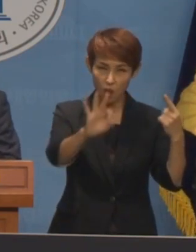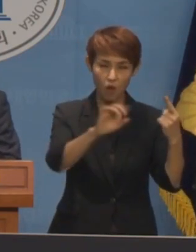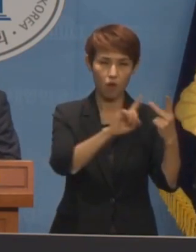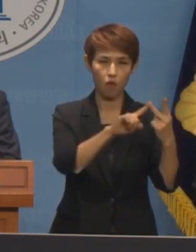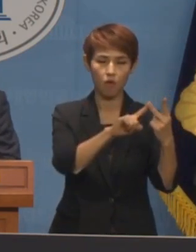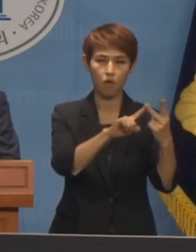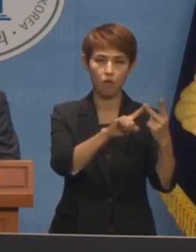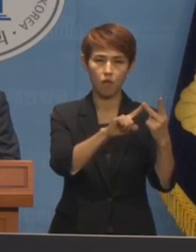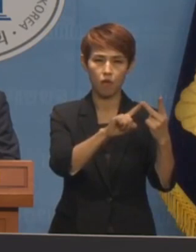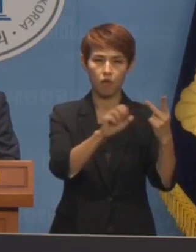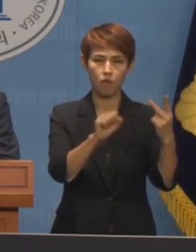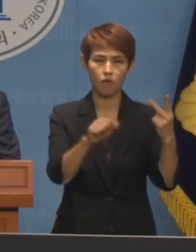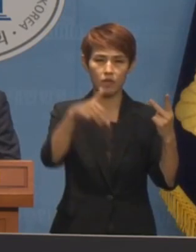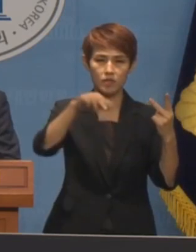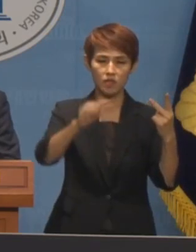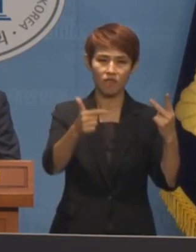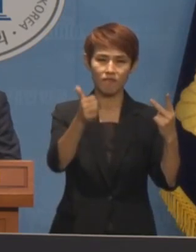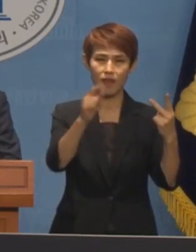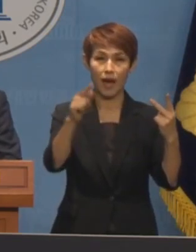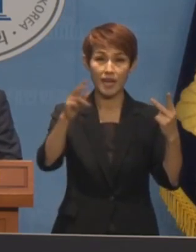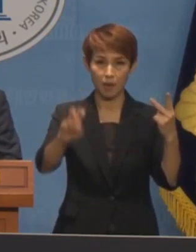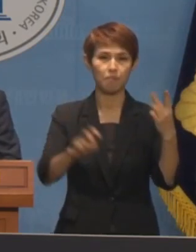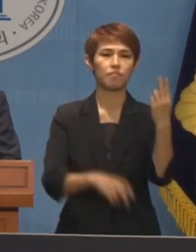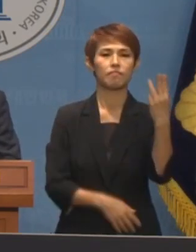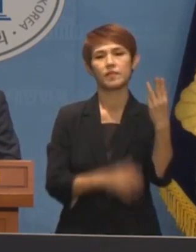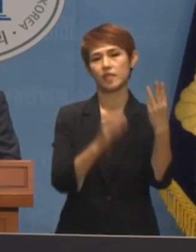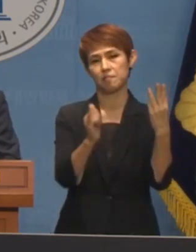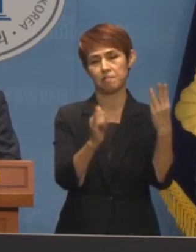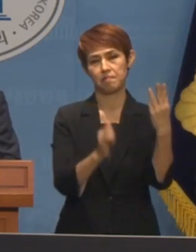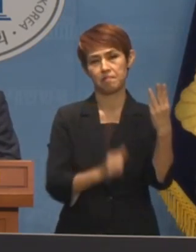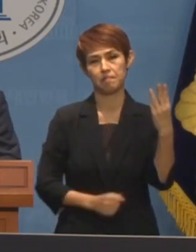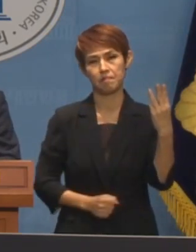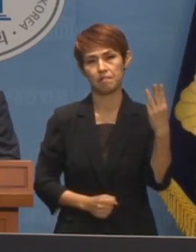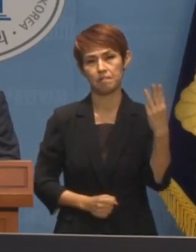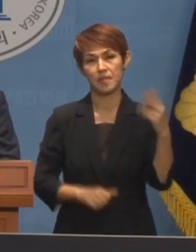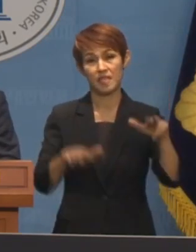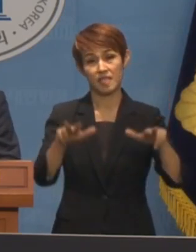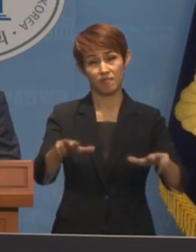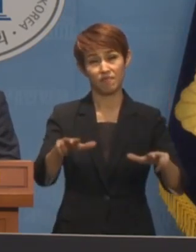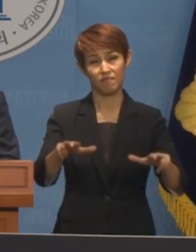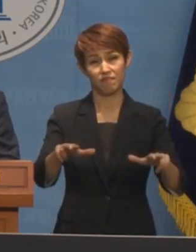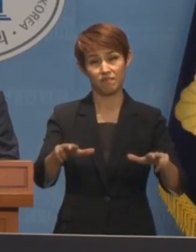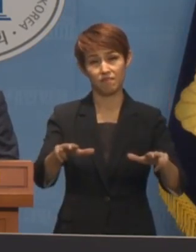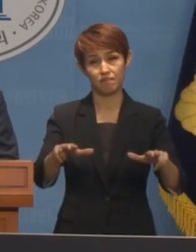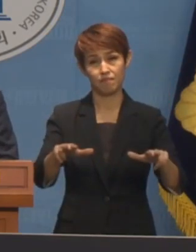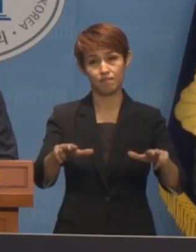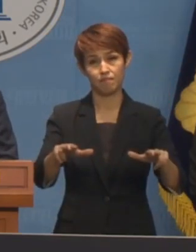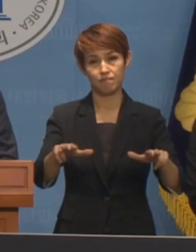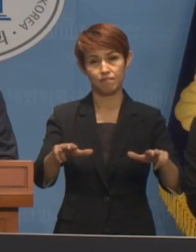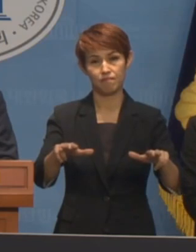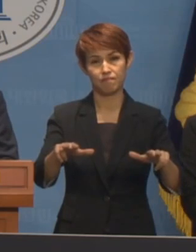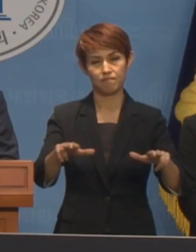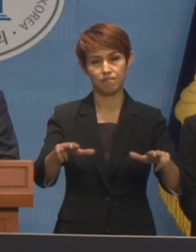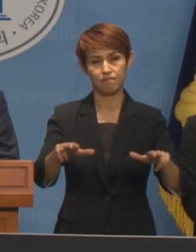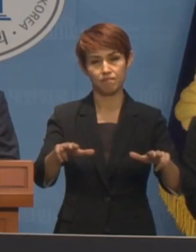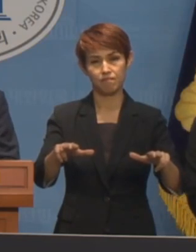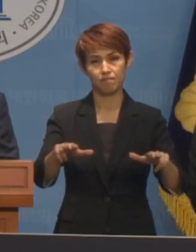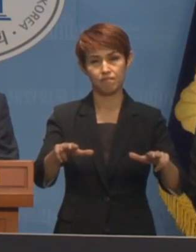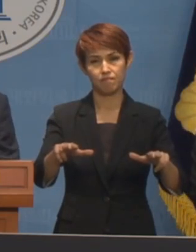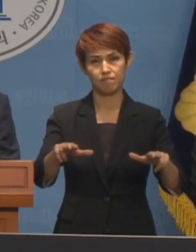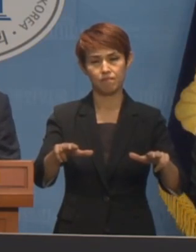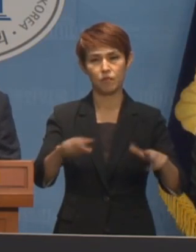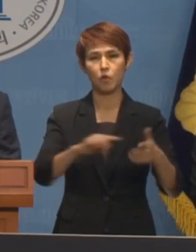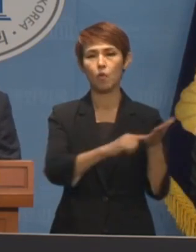개혁신당 천하람 이 의원들은 즉시 이번 기자회견과 함께